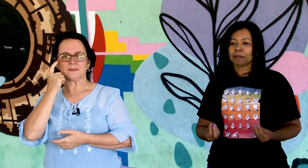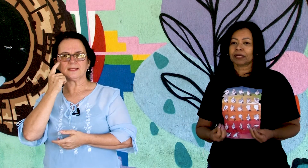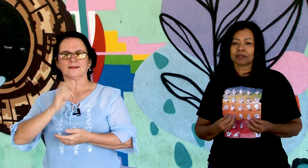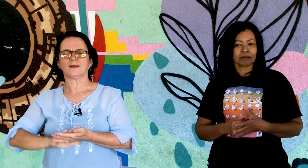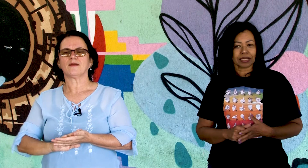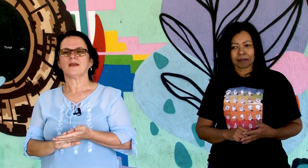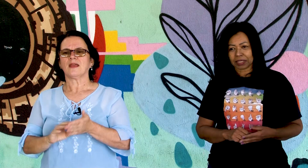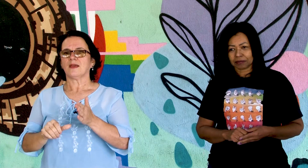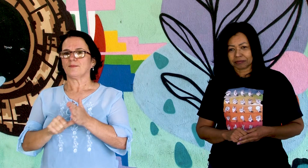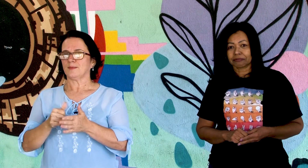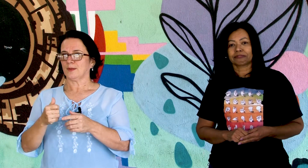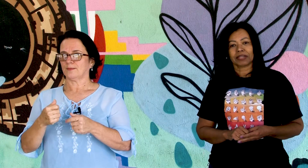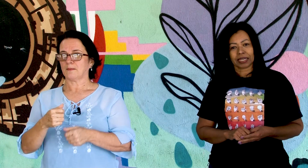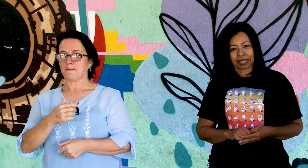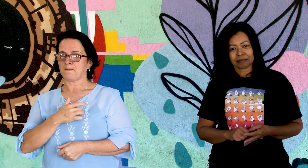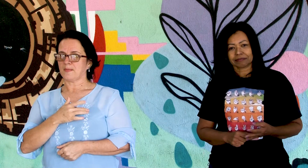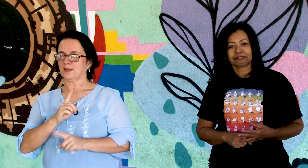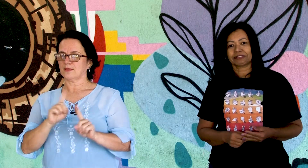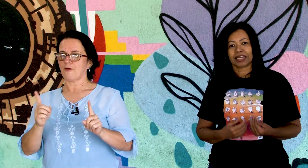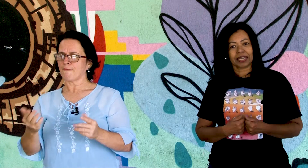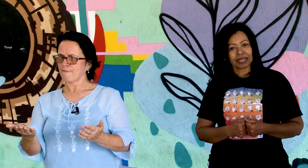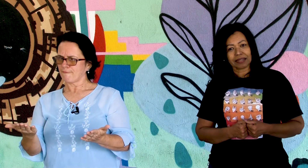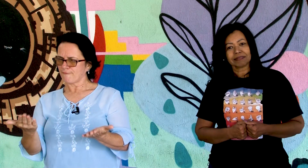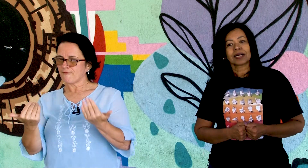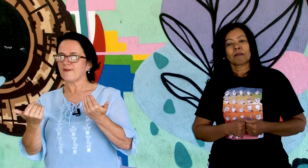Então, primeiro, não tenha medo, venha,